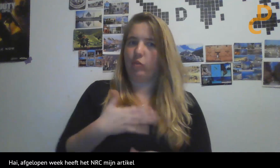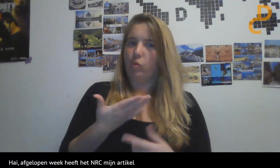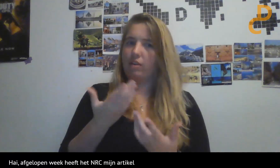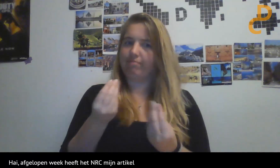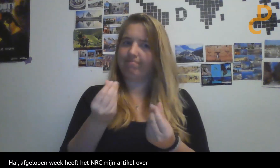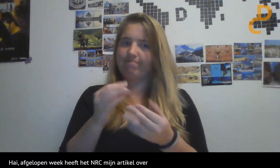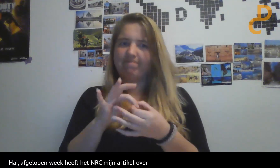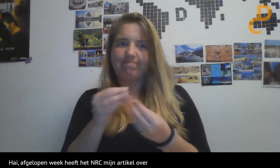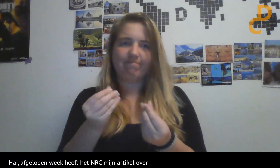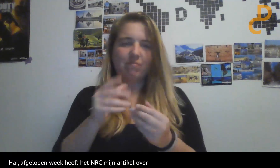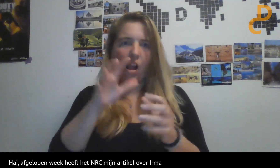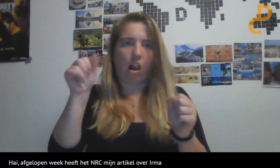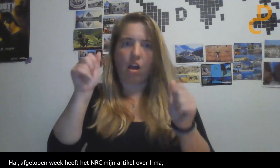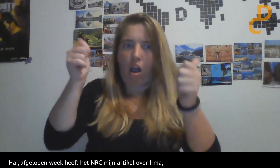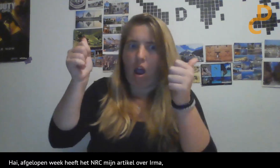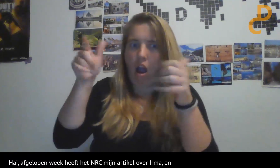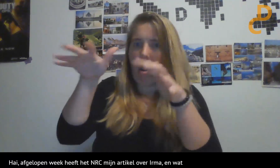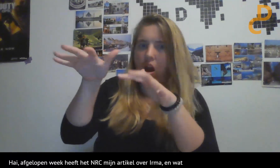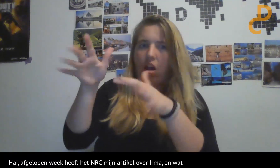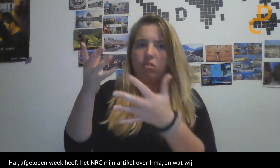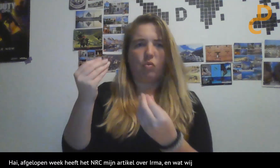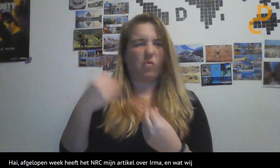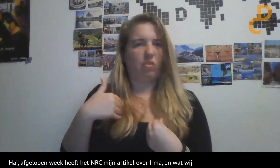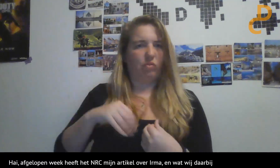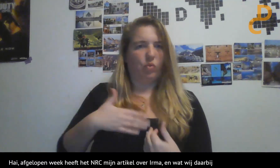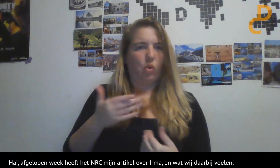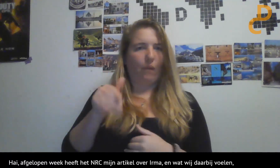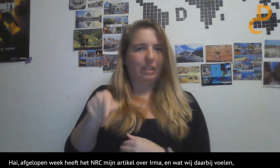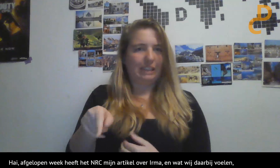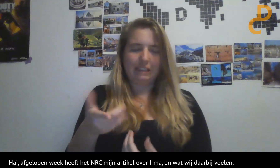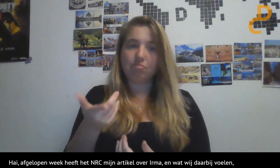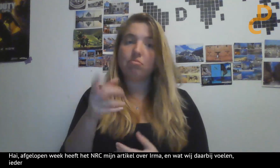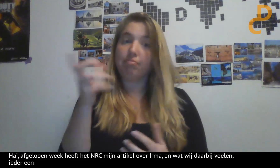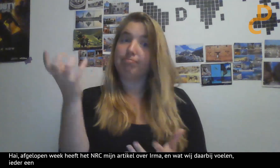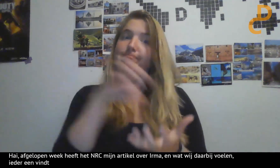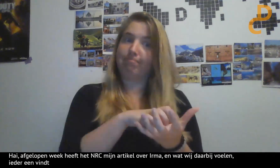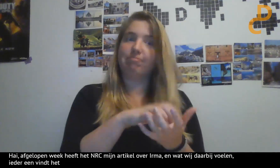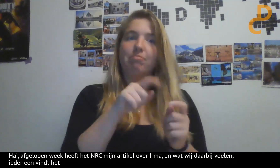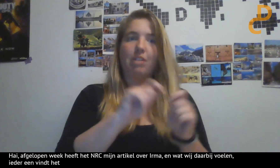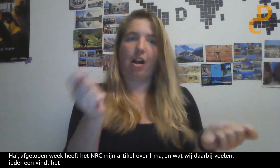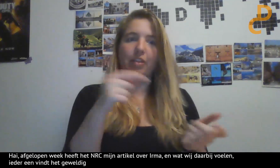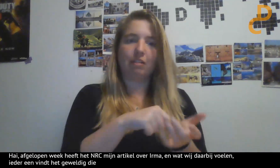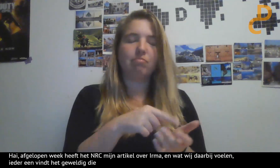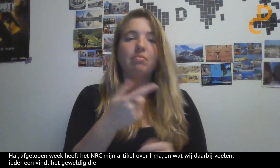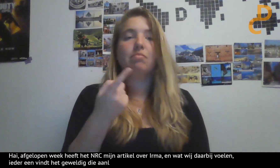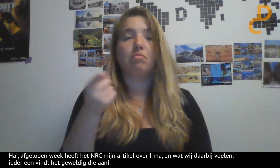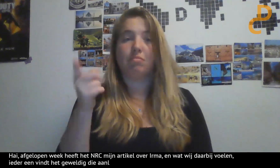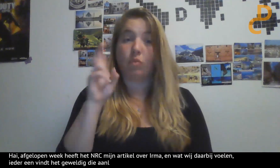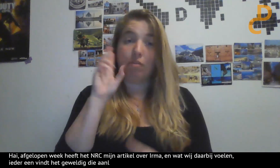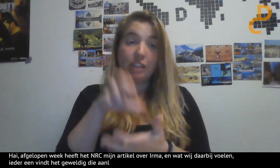en wat wij daarbij voelen. Over, weet je, iedereen vindt het natuurlijk geweldig, die aandacht, maar wat vinden wij er nou eigenlijk van? Dat hebben ze geplaatst